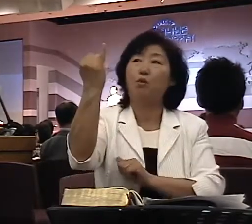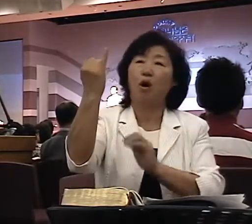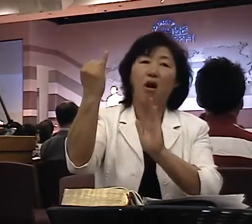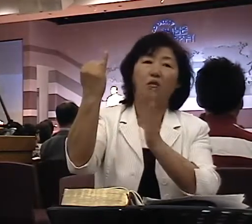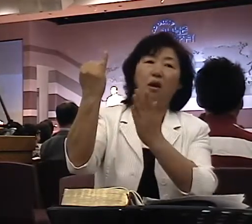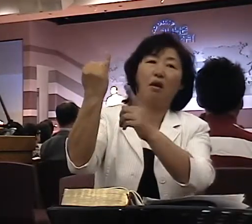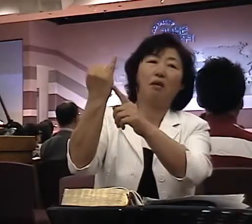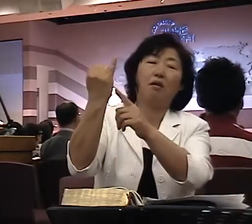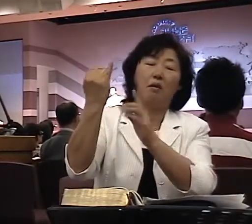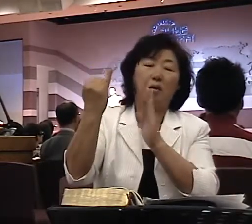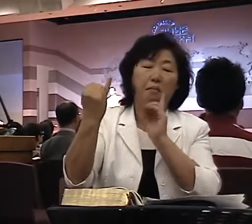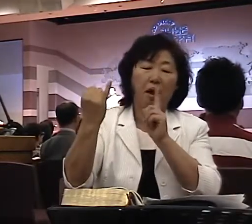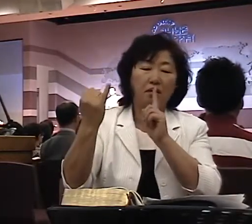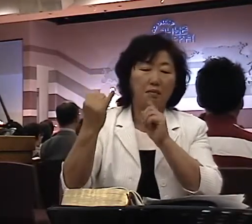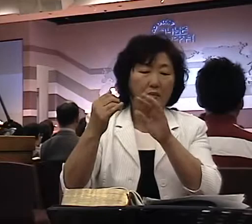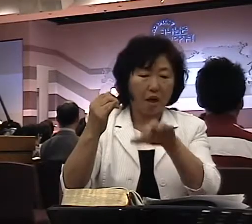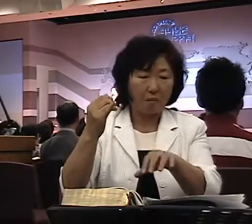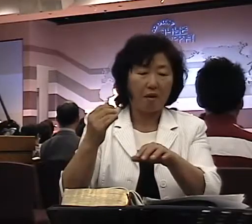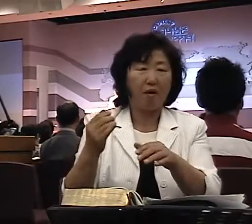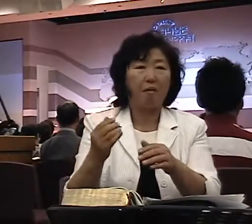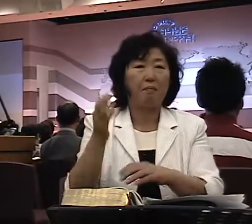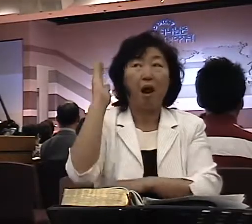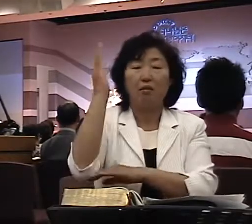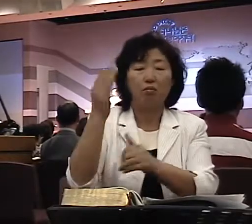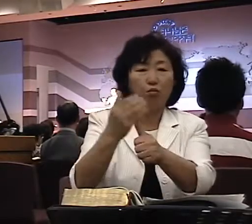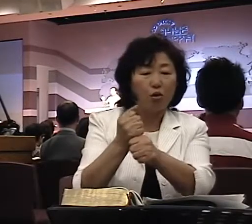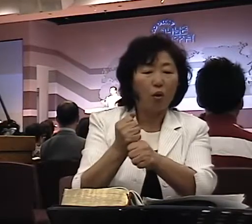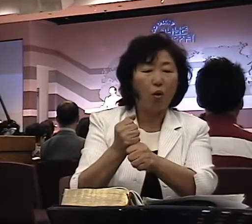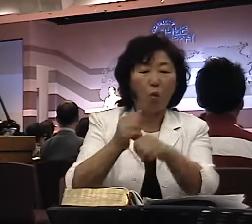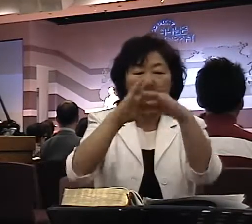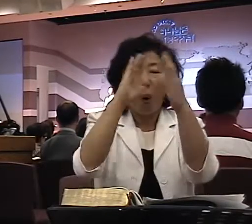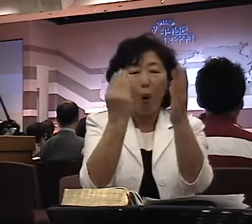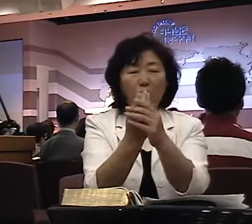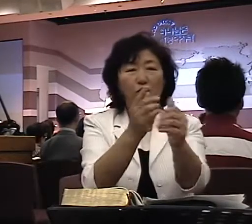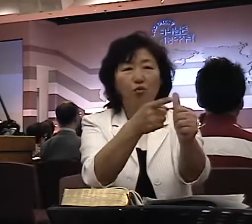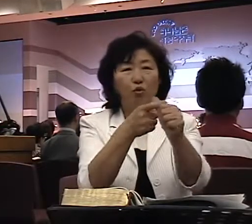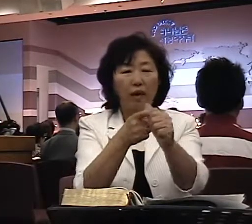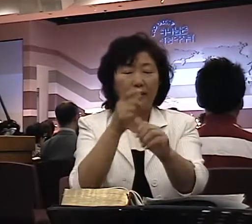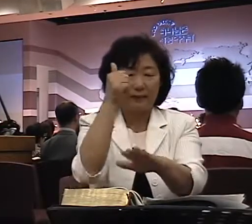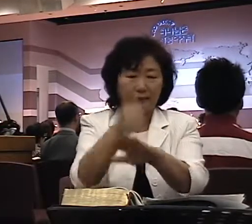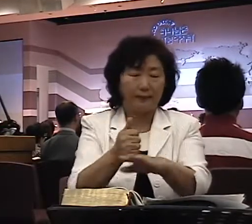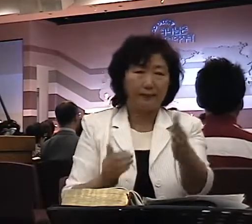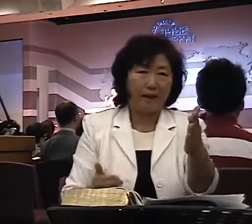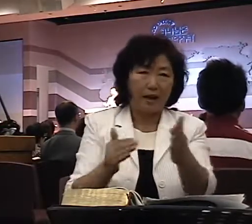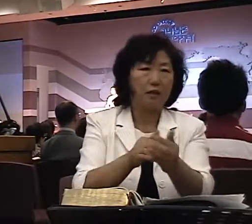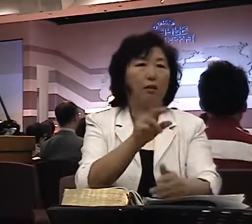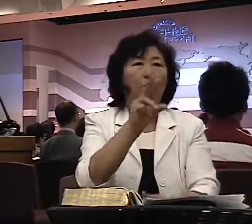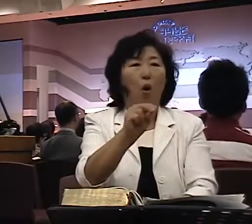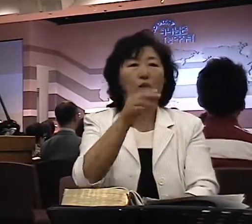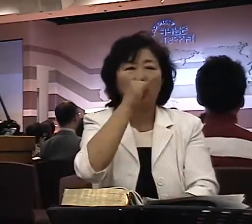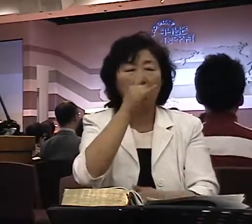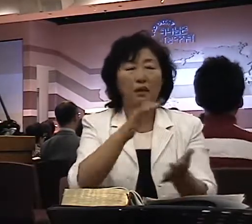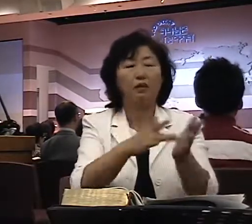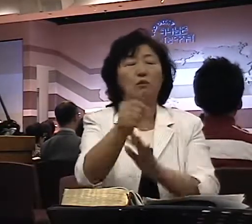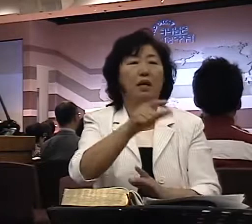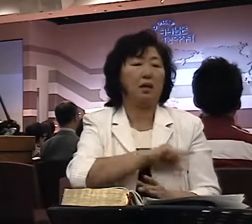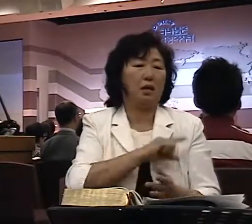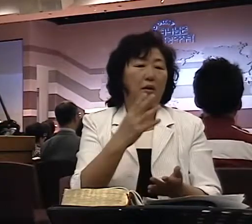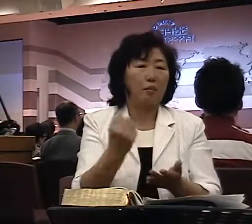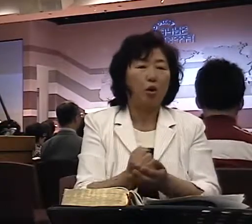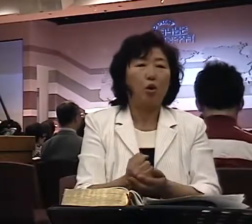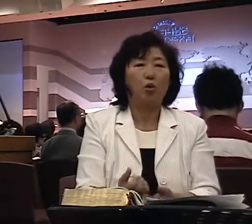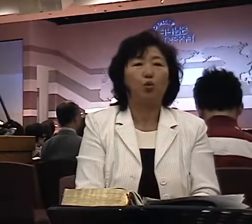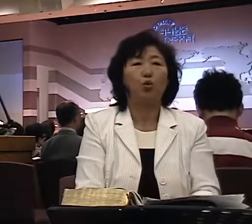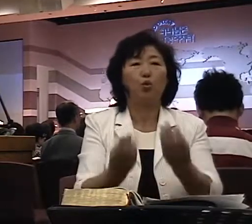말씀 앞에 말씀을 붙잡고 모든 유혹에 끝까지 노할 수 있기를 예수님의 이름으로 축원합니다.